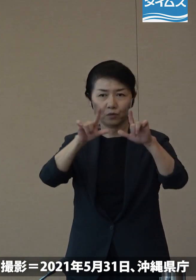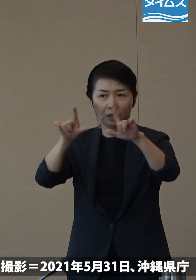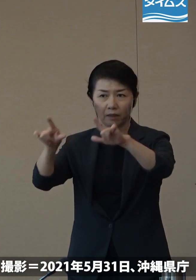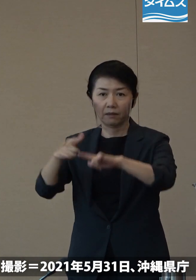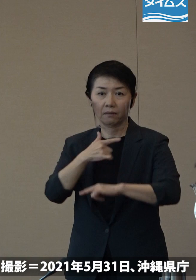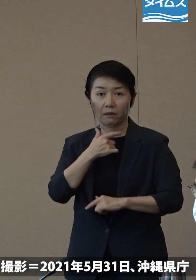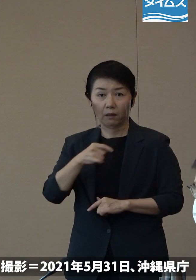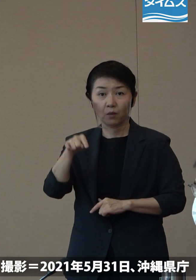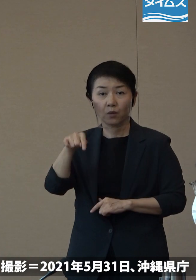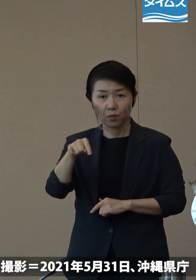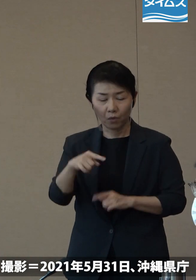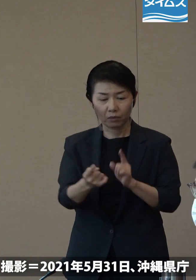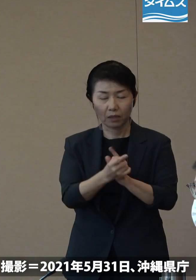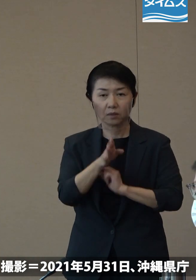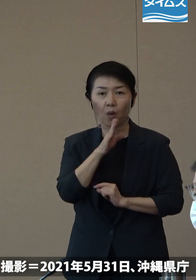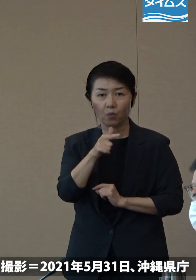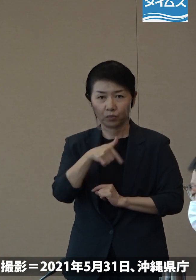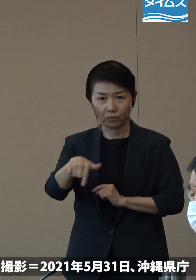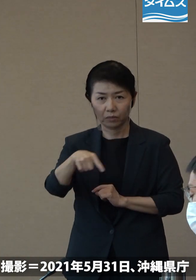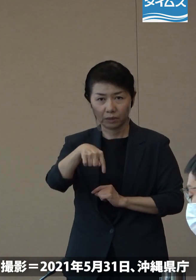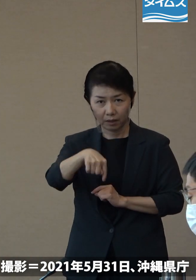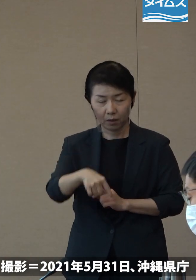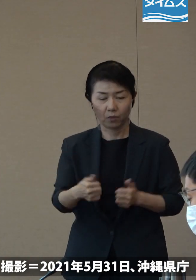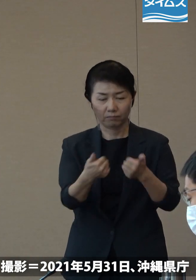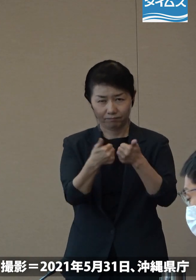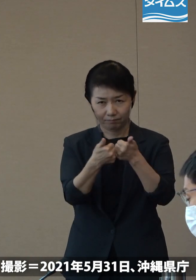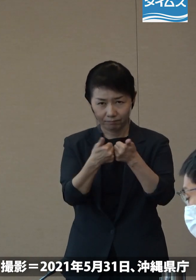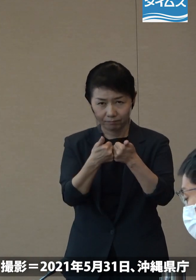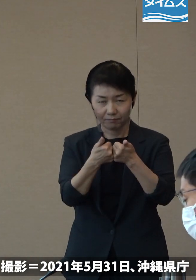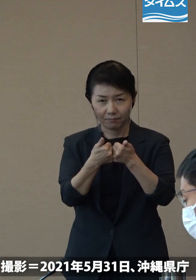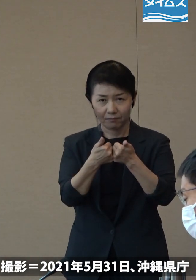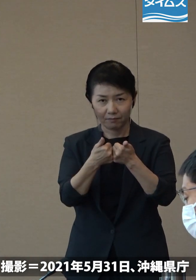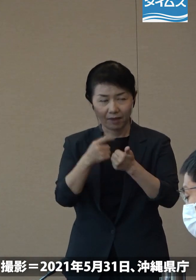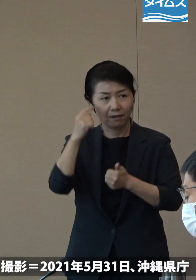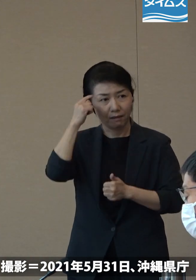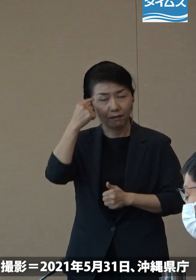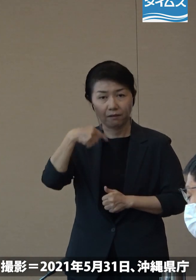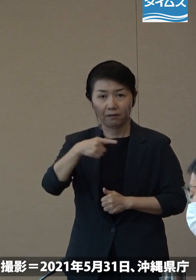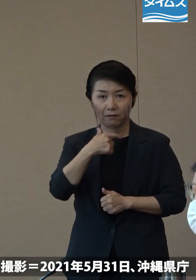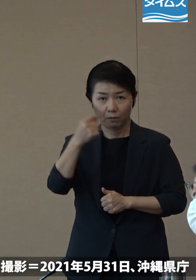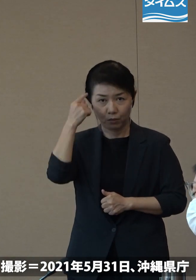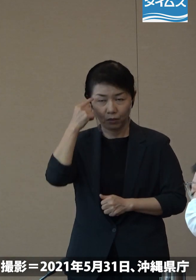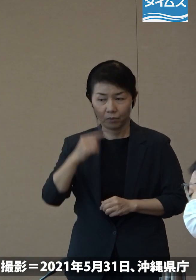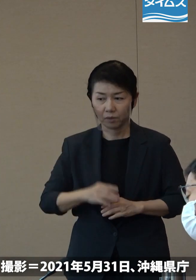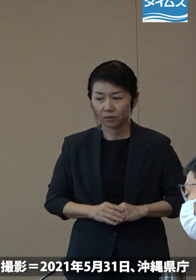それも対策本部会議でしっかり議論をして検討していきたいと思います。